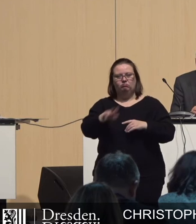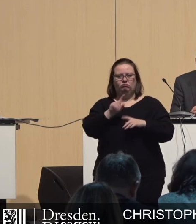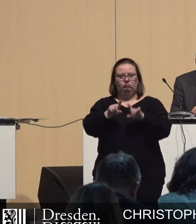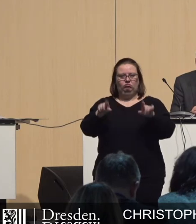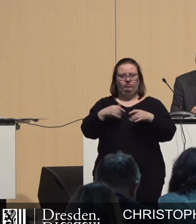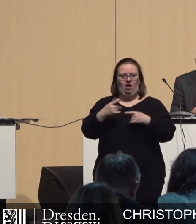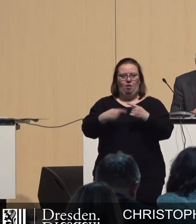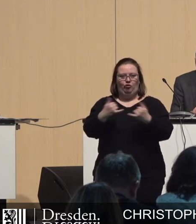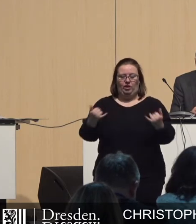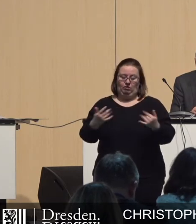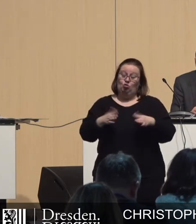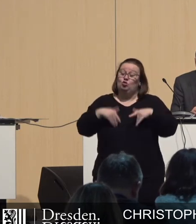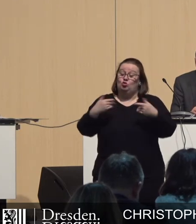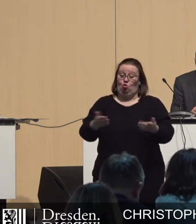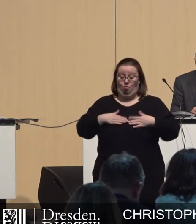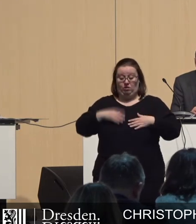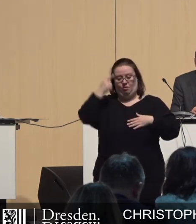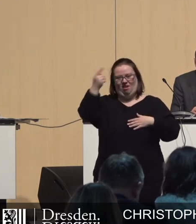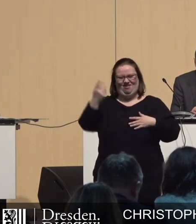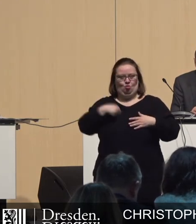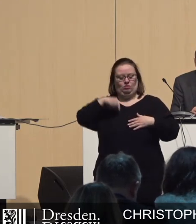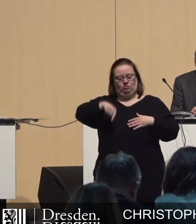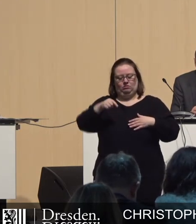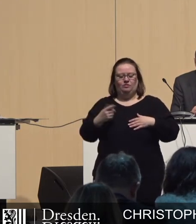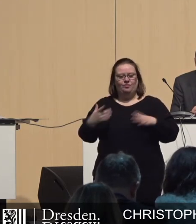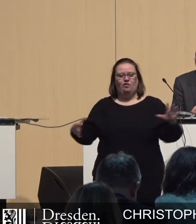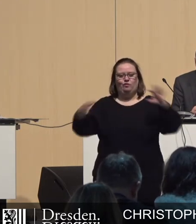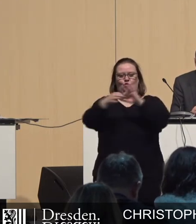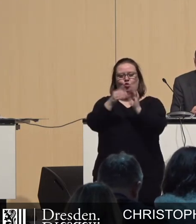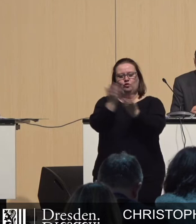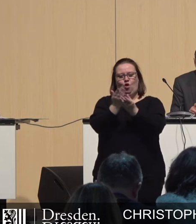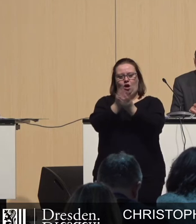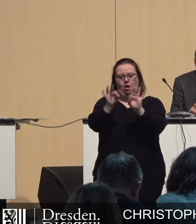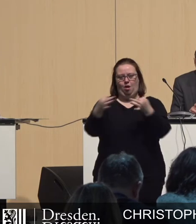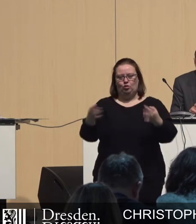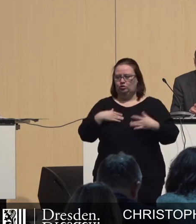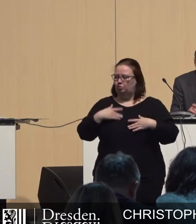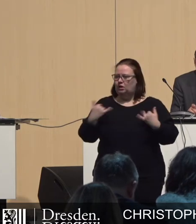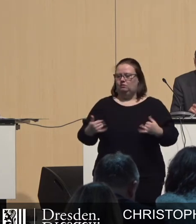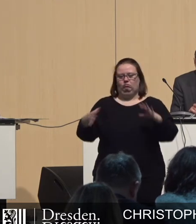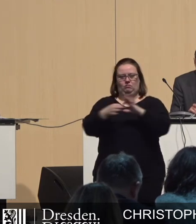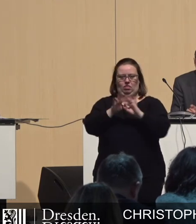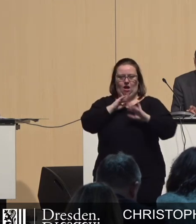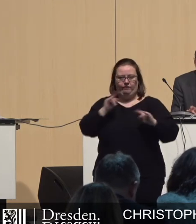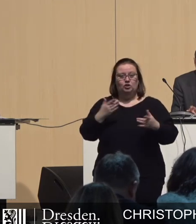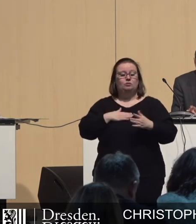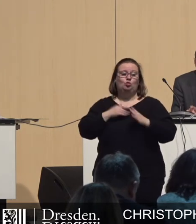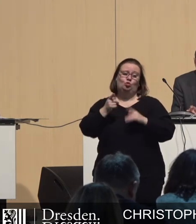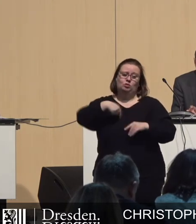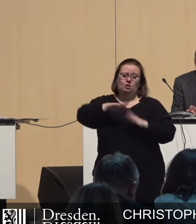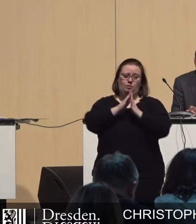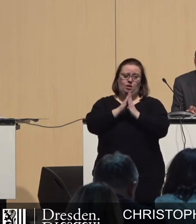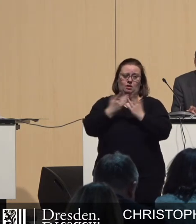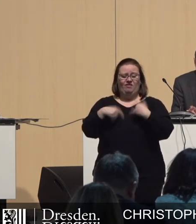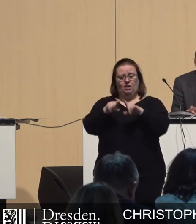geschieht. Das Ganze gehört aus unserer Sicht nicht an diese Fusionsvorlage, das gehört hier nicht verknüpft. Daher unsere Bitte, lasst uns